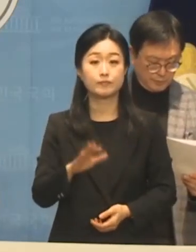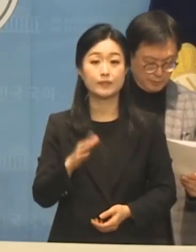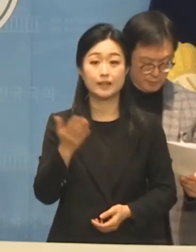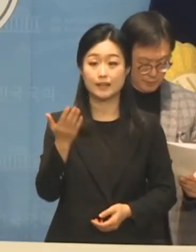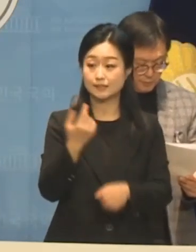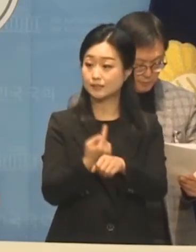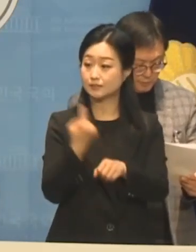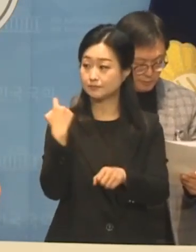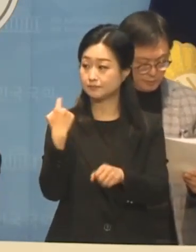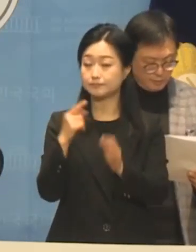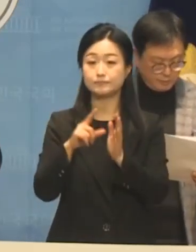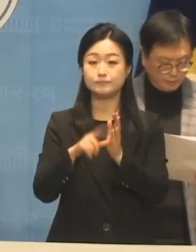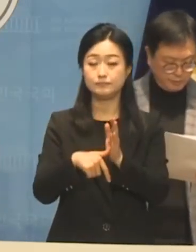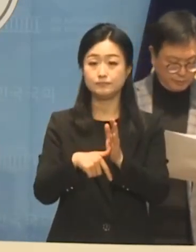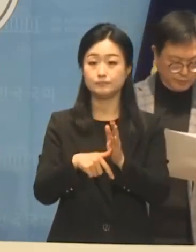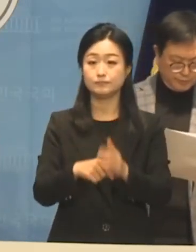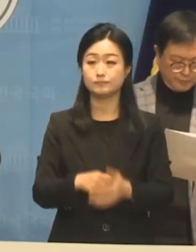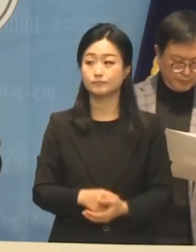지난해